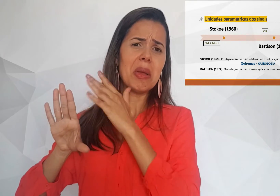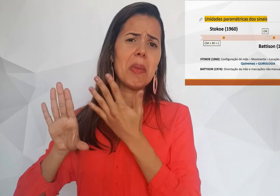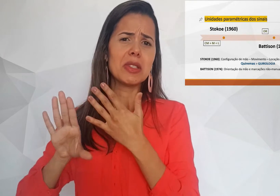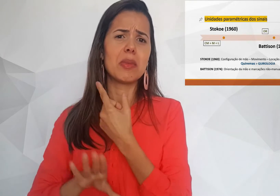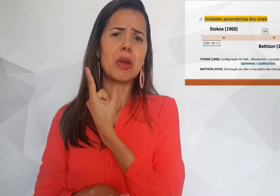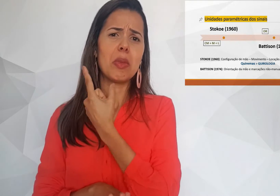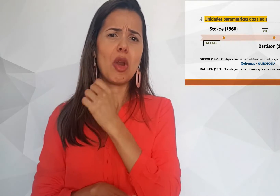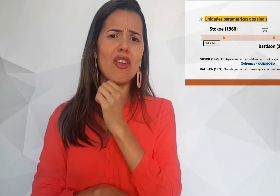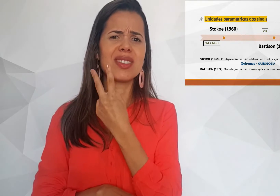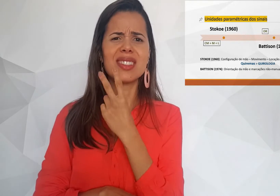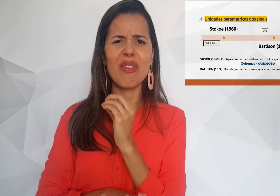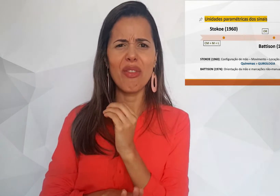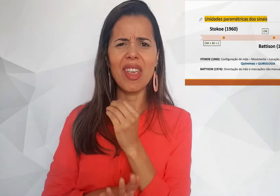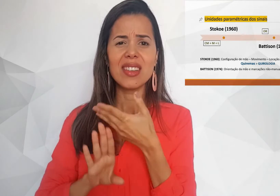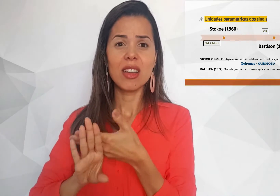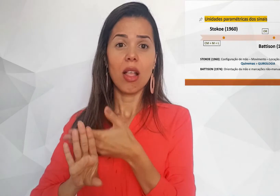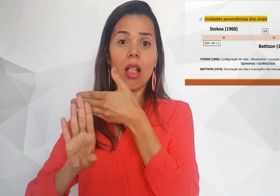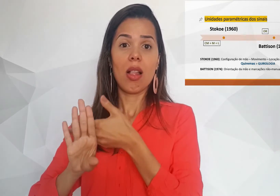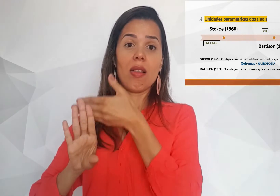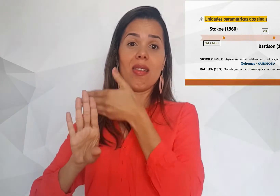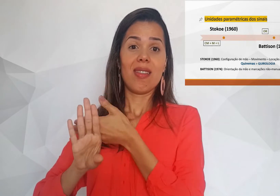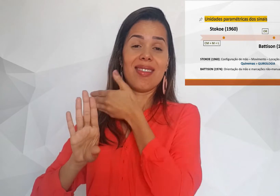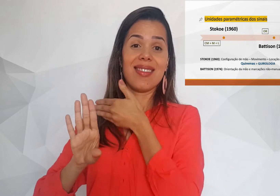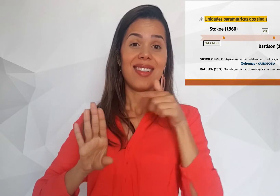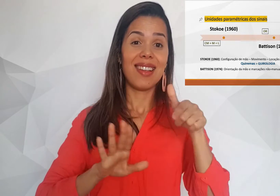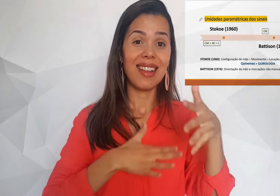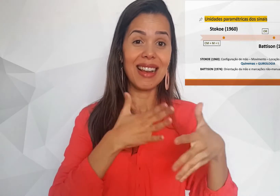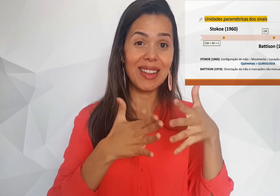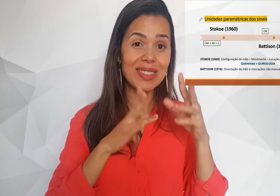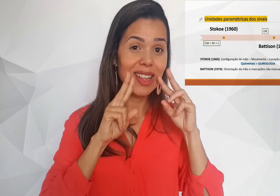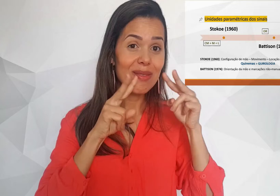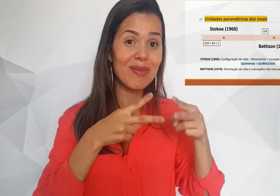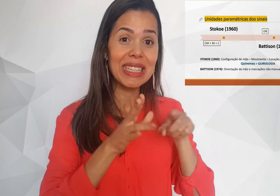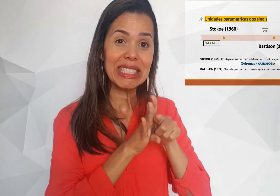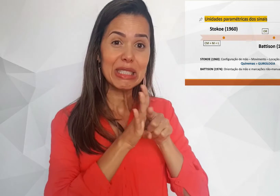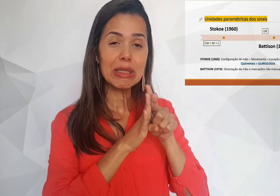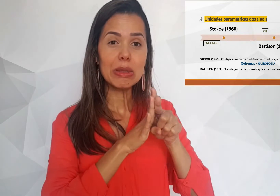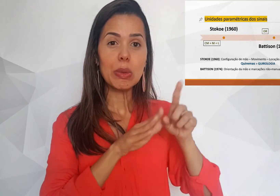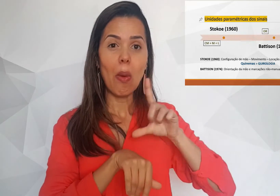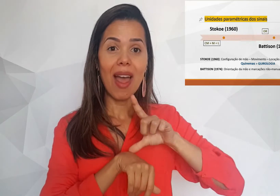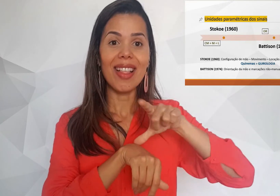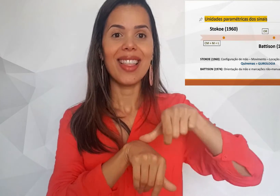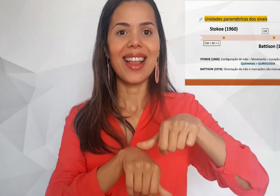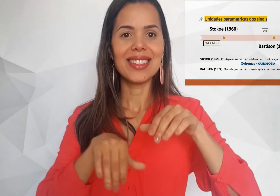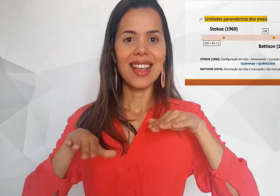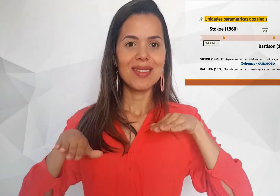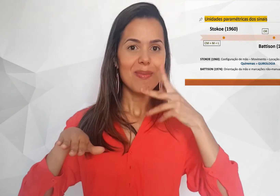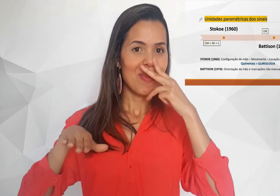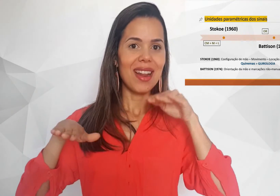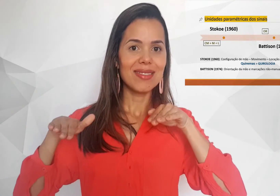de análise, ela começa a ter estudos sendo feitos desde os anos 20,